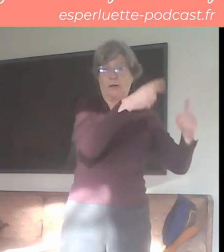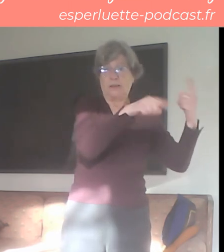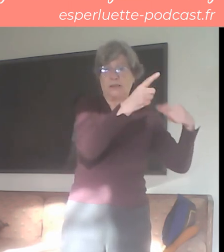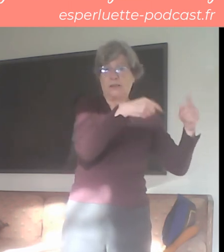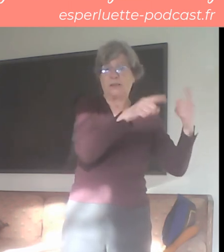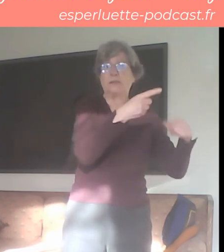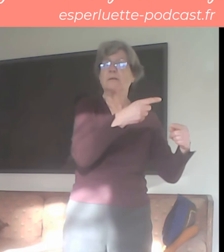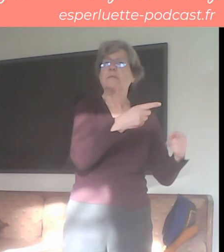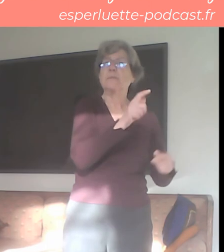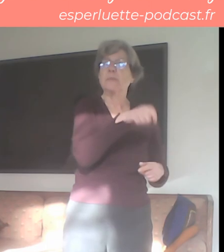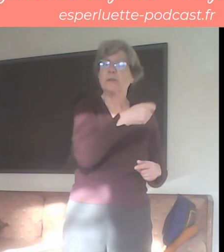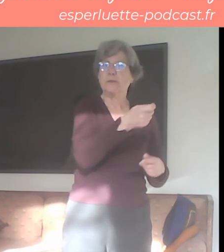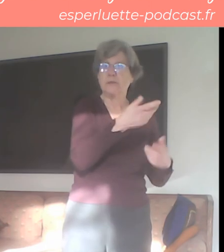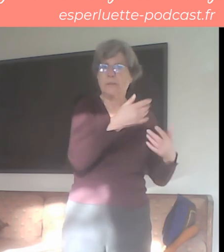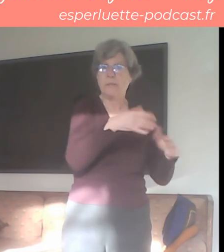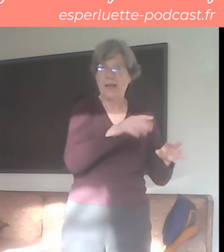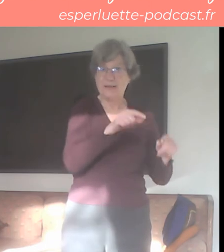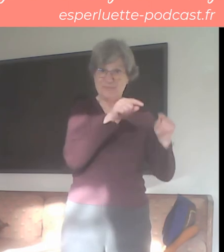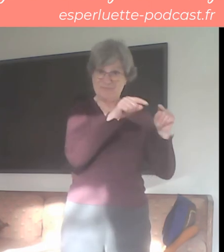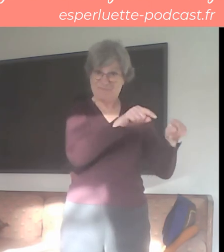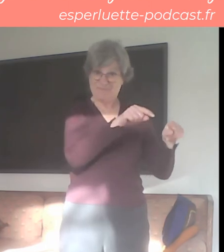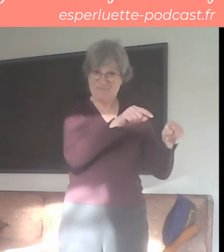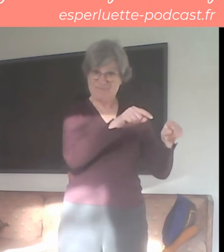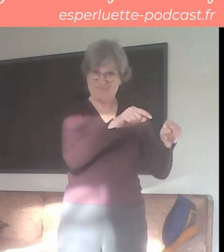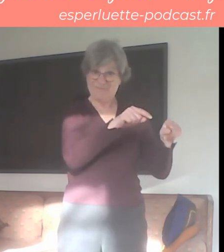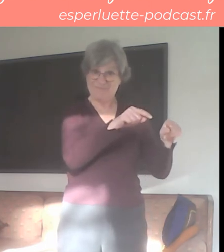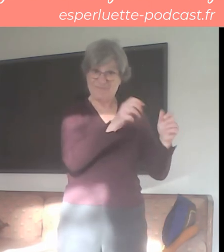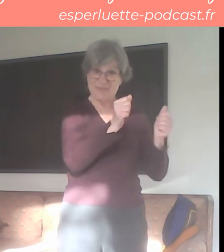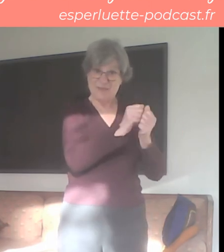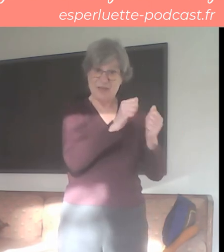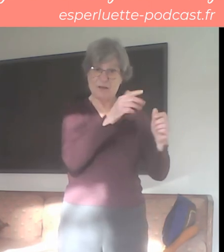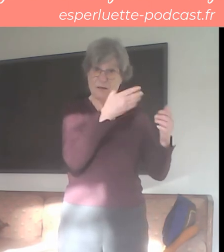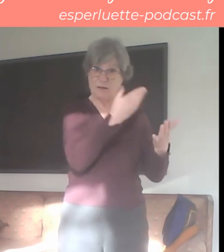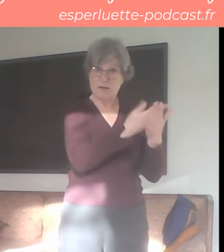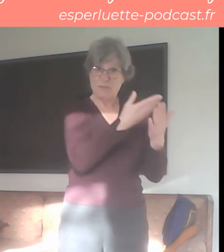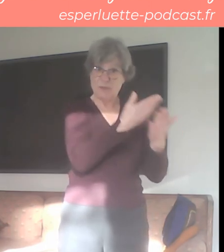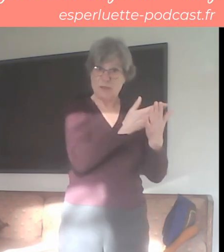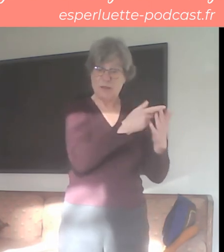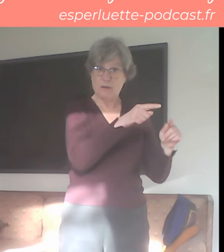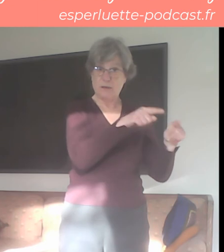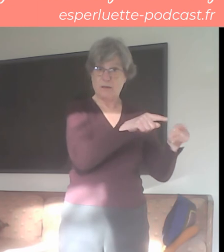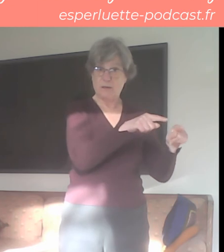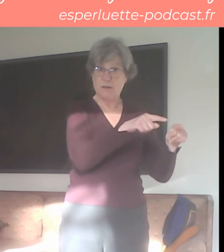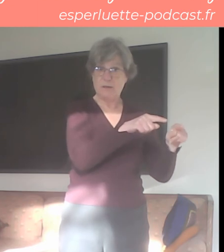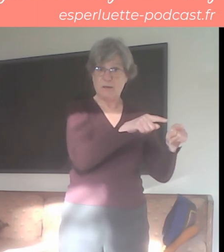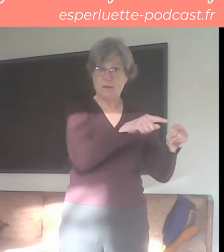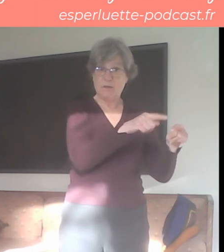traductions de comptines françaises en langue des signes. Et bon, je suis très contente d'avoir fait ça, c'est mon bébé là.